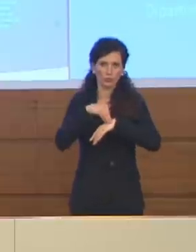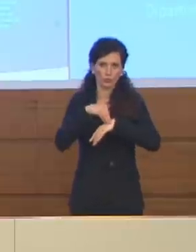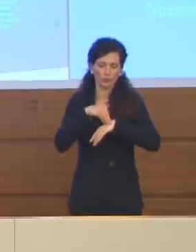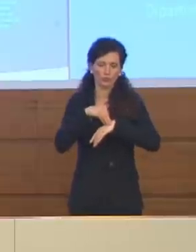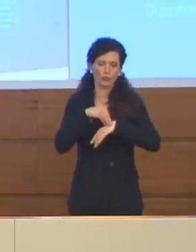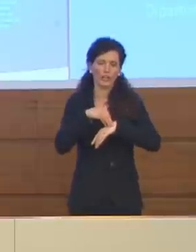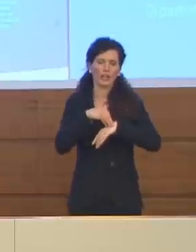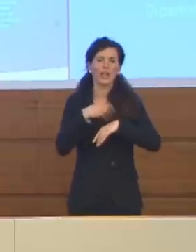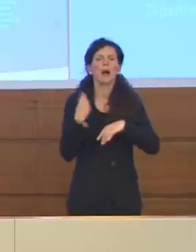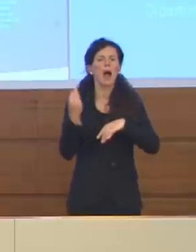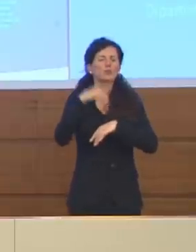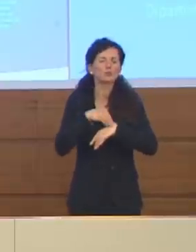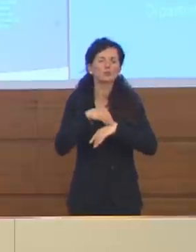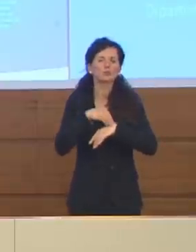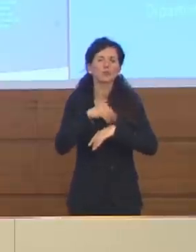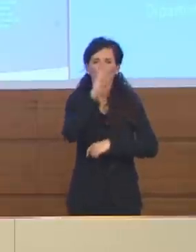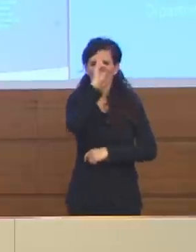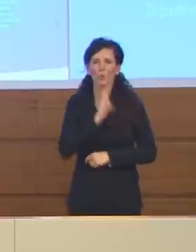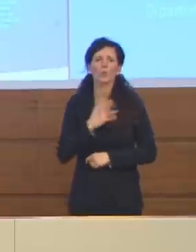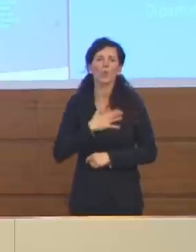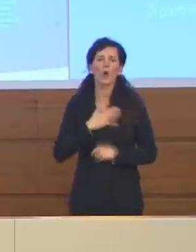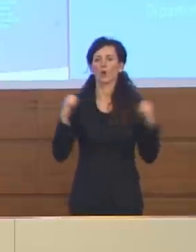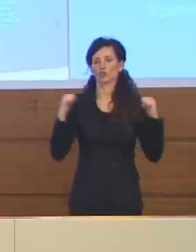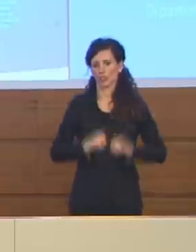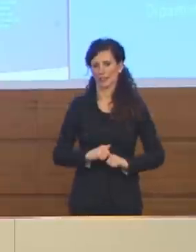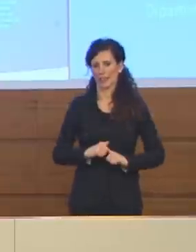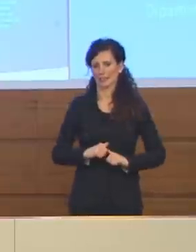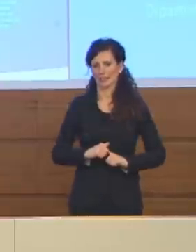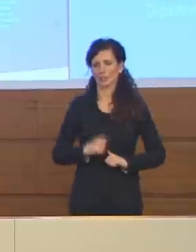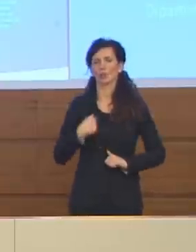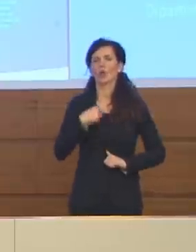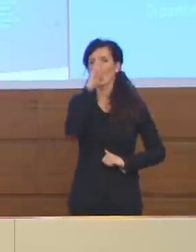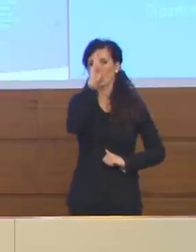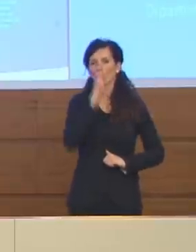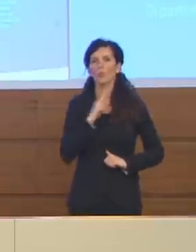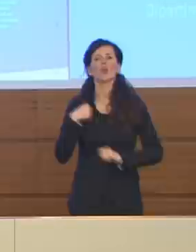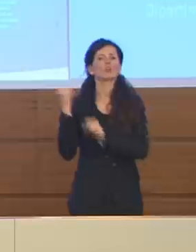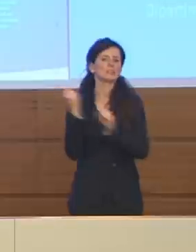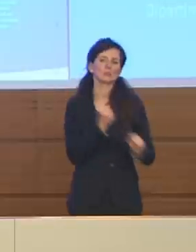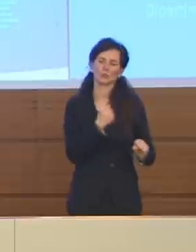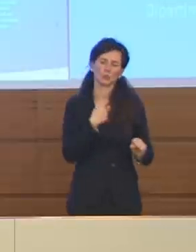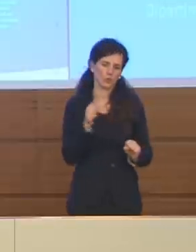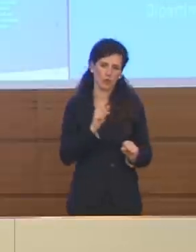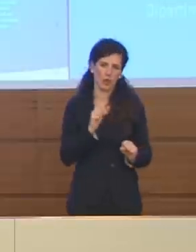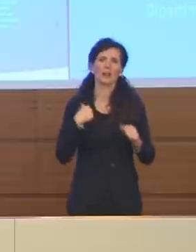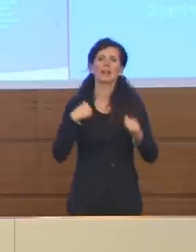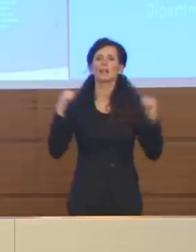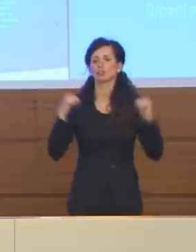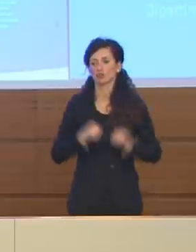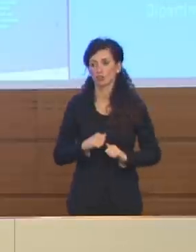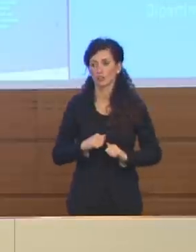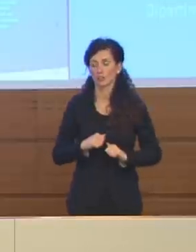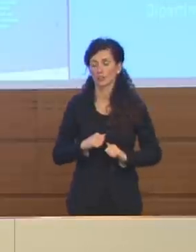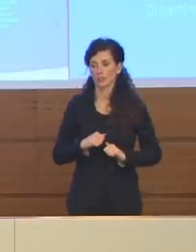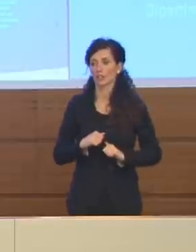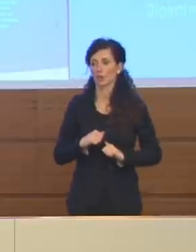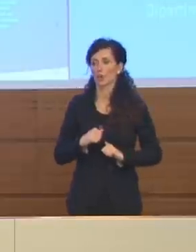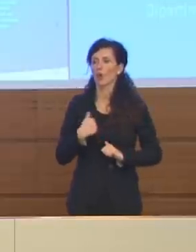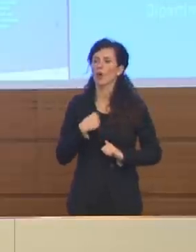cittadino prima ancora che per il mio ruolo istituzionale fenomeni speculativi